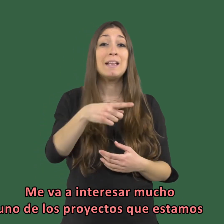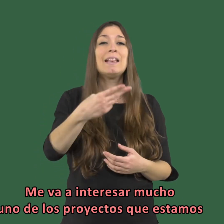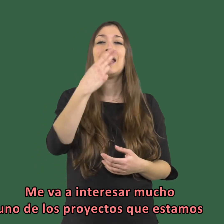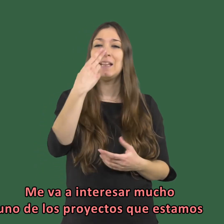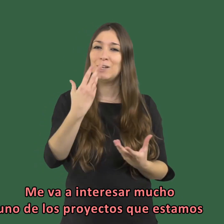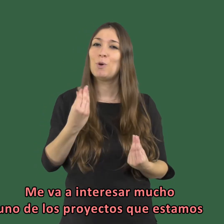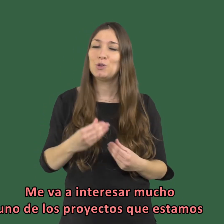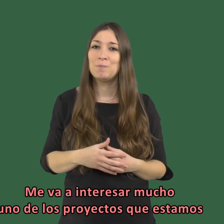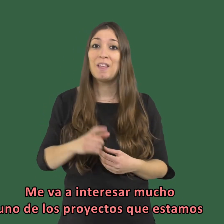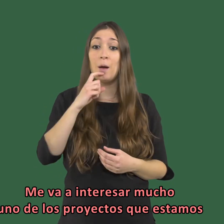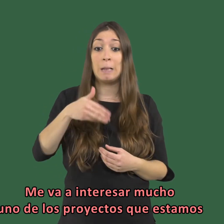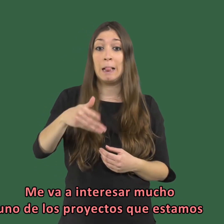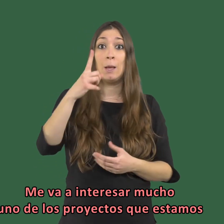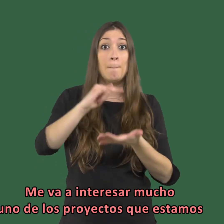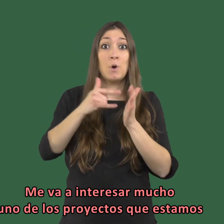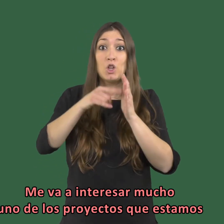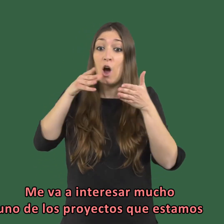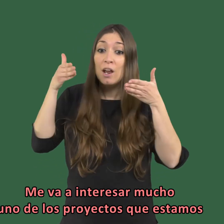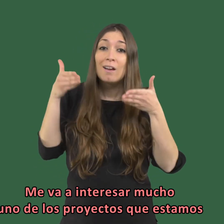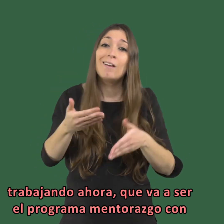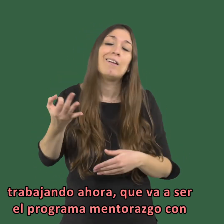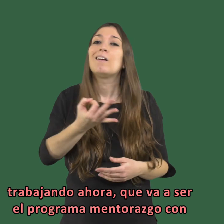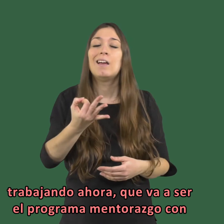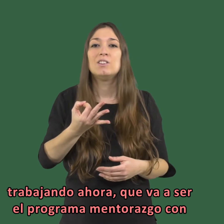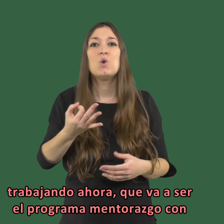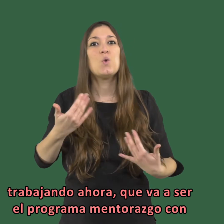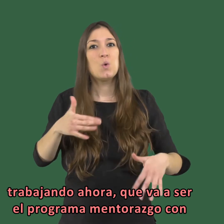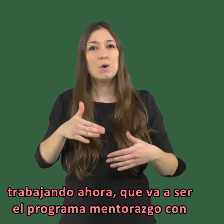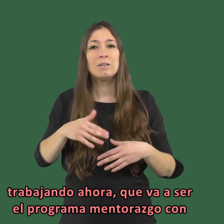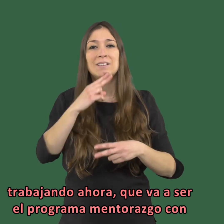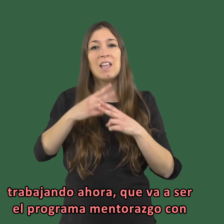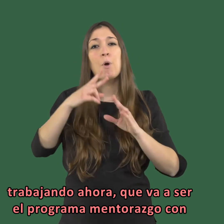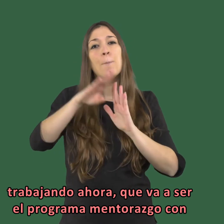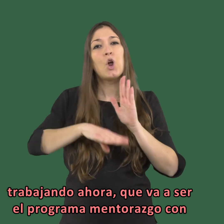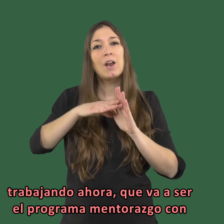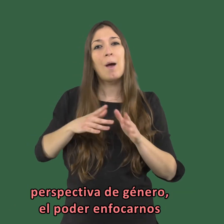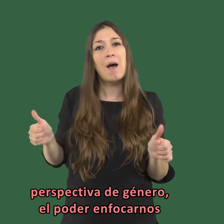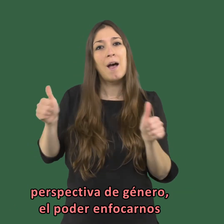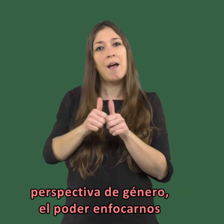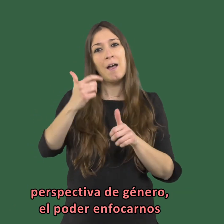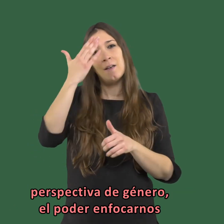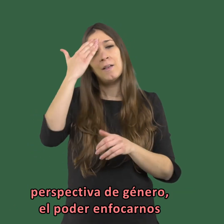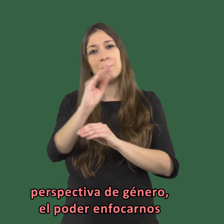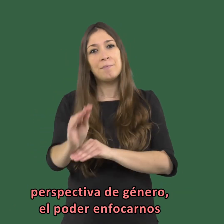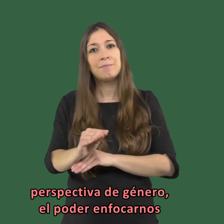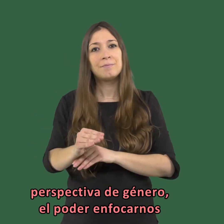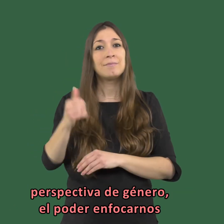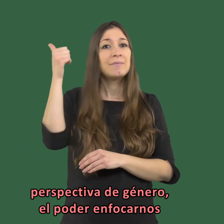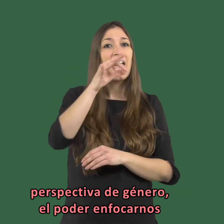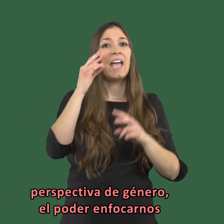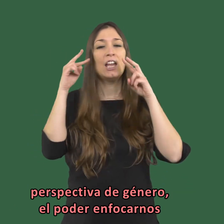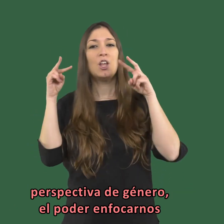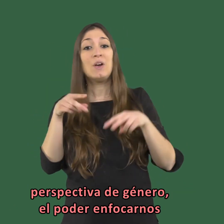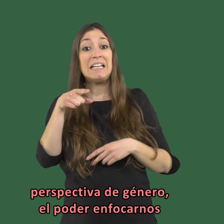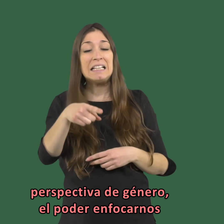va a interesar mucho uno de los proyectos que estamos trabajando ahora, que va a ser el programa de mentorazgo con perspectiva de género, el